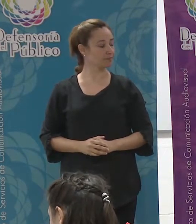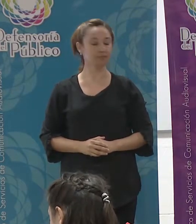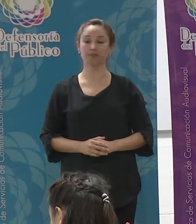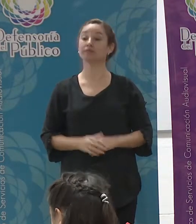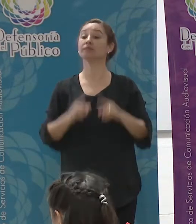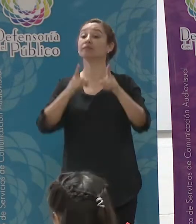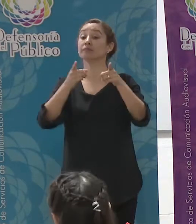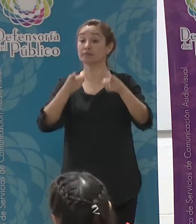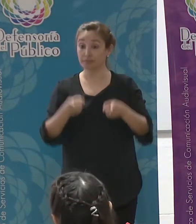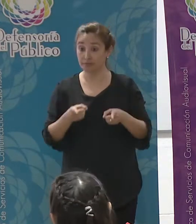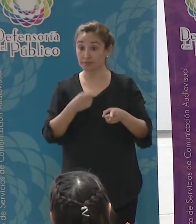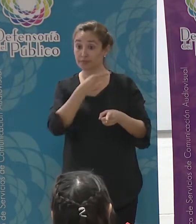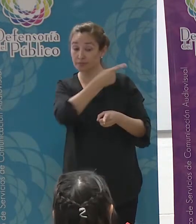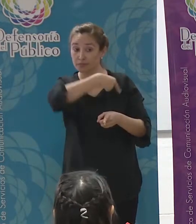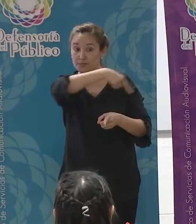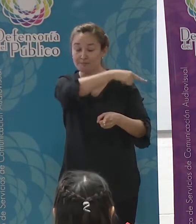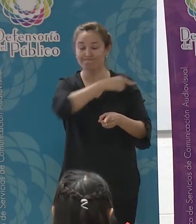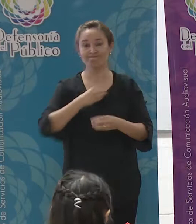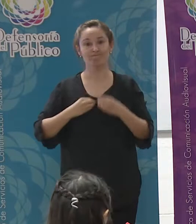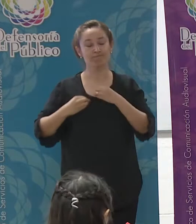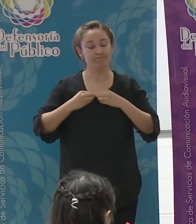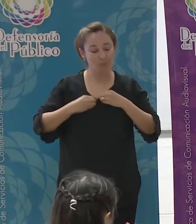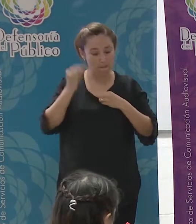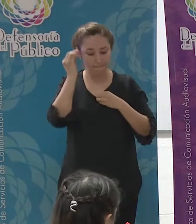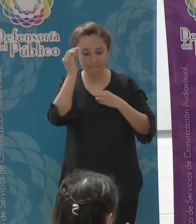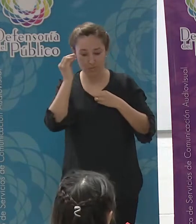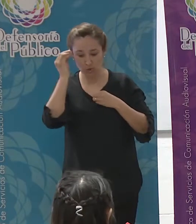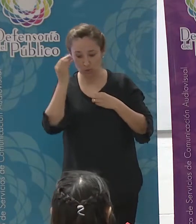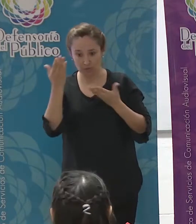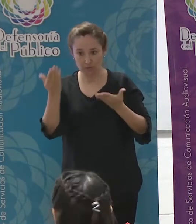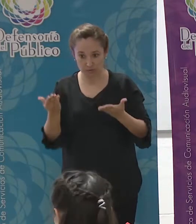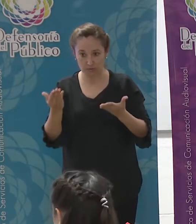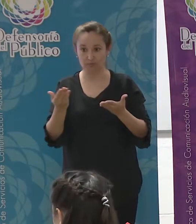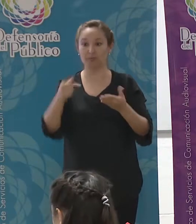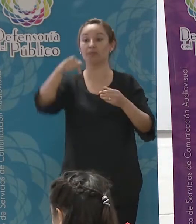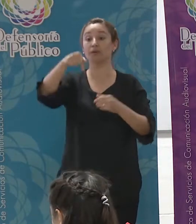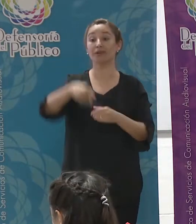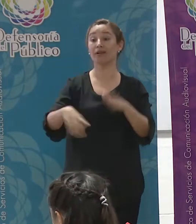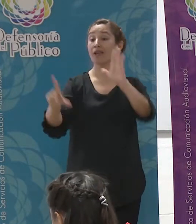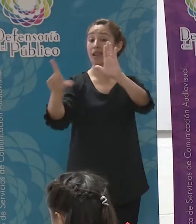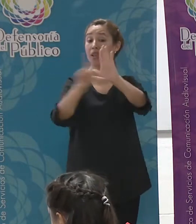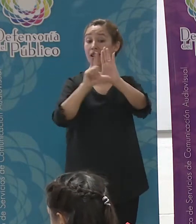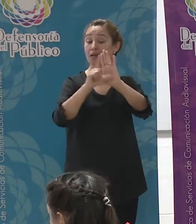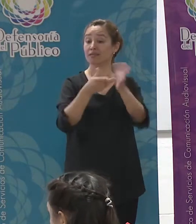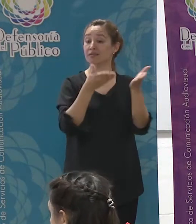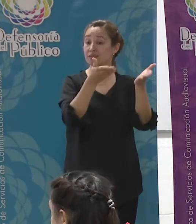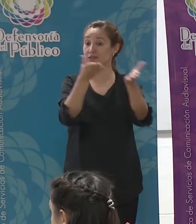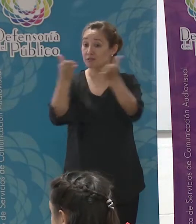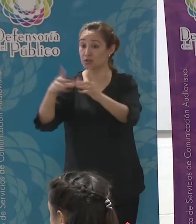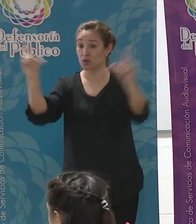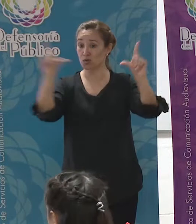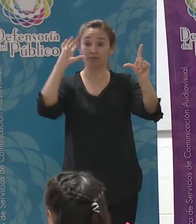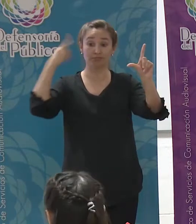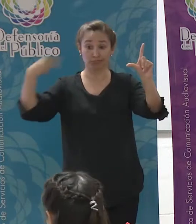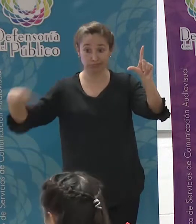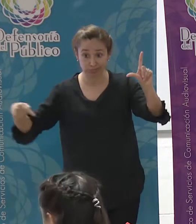A su vez, queremos expresar la preocupación que tenemos ante el creciente debilitamiento de la Ley de Servicios de Comunicación Audiovisual,